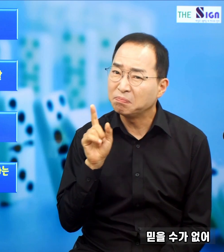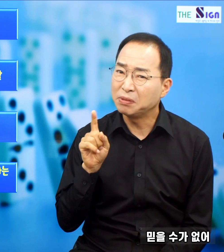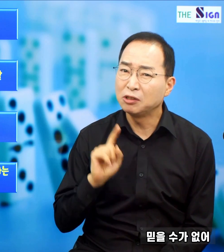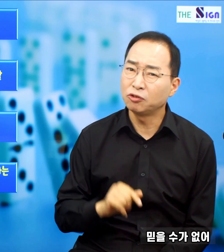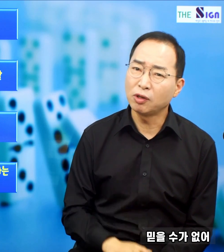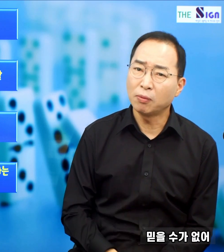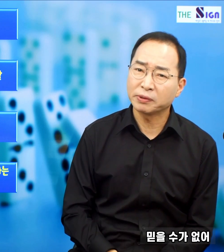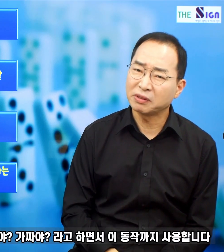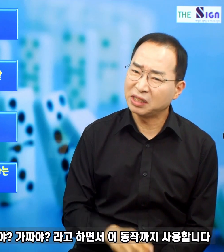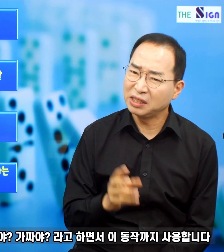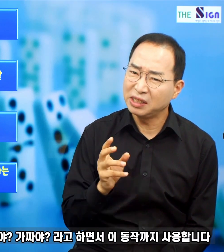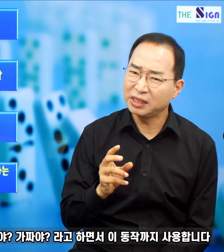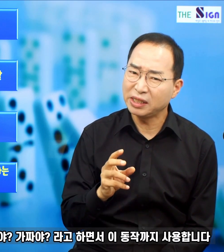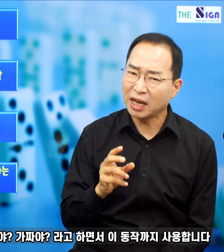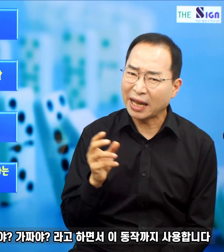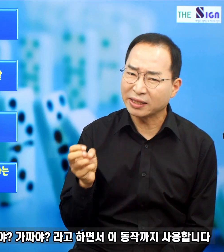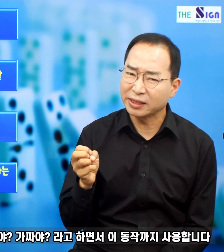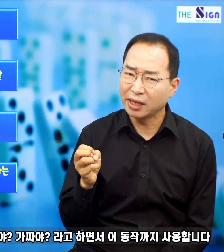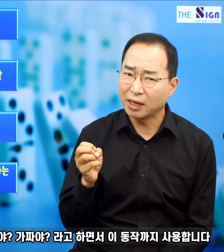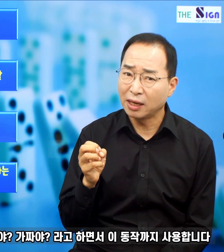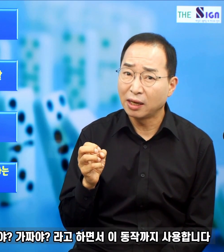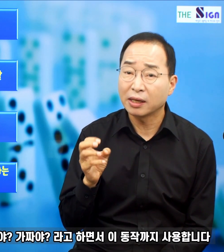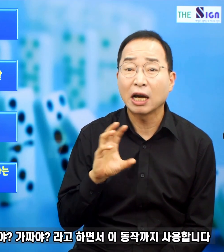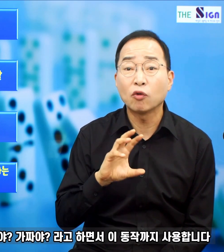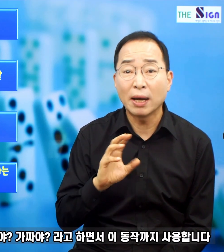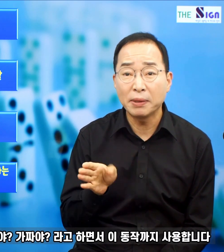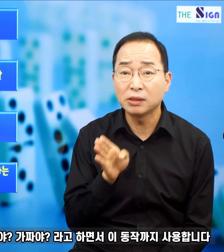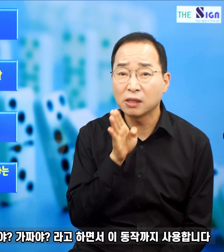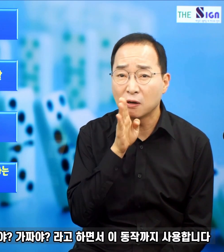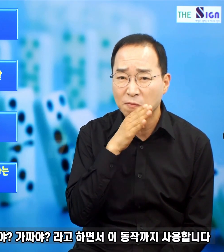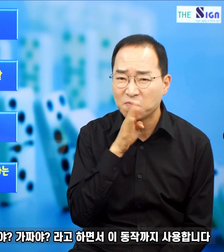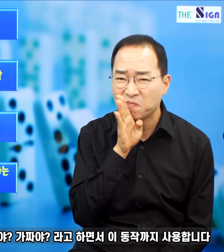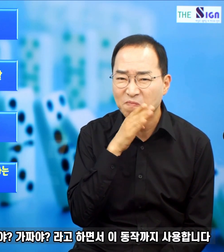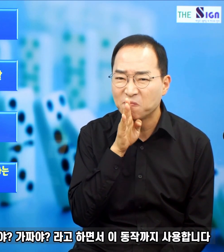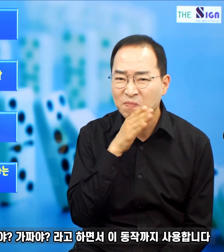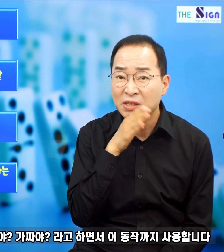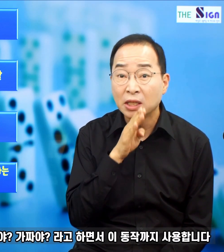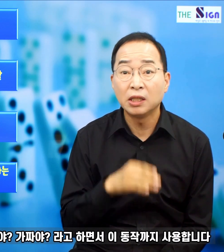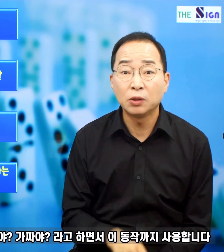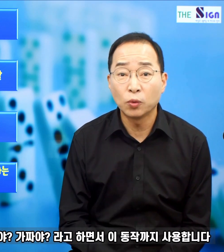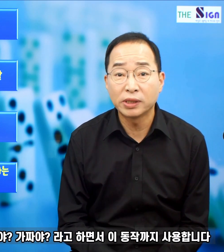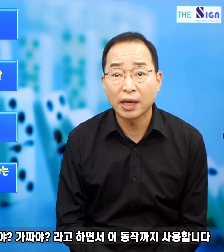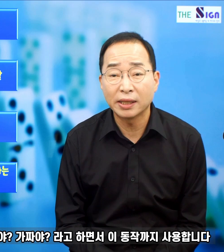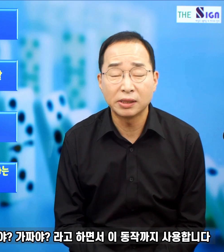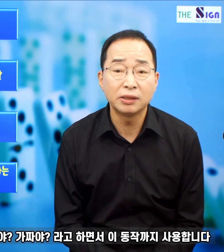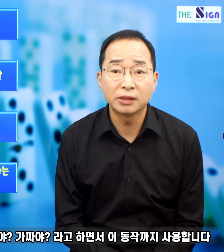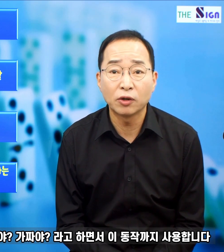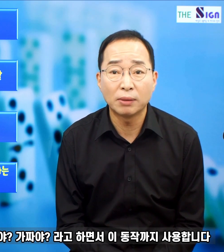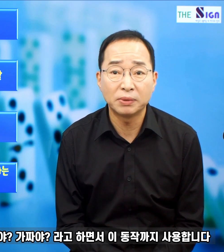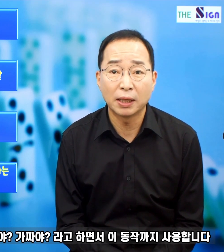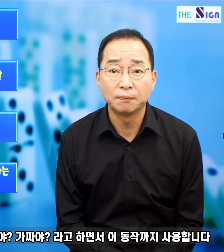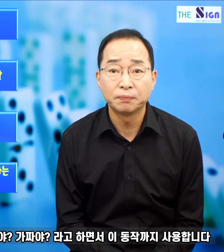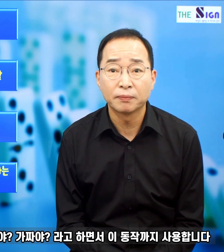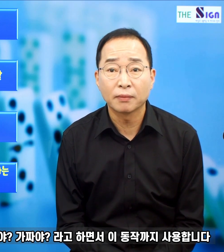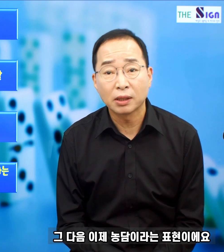믿을 수가 없어, 진실이야 가짜야 라고 하면서 이 동작까지 사용합니다. 그 다음